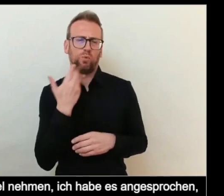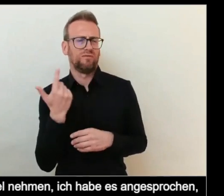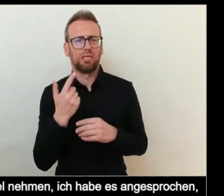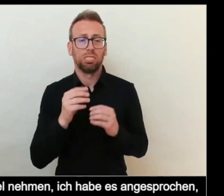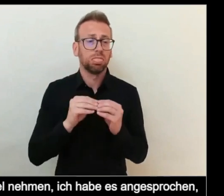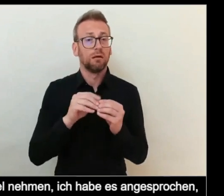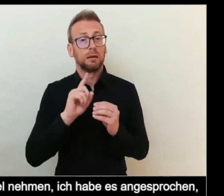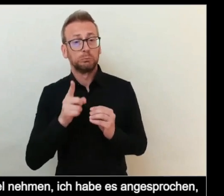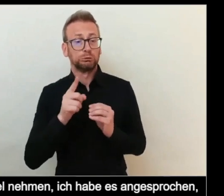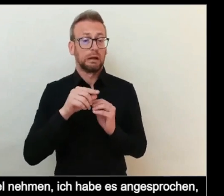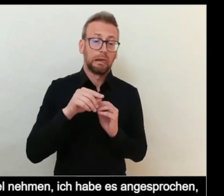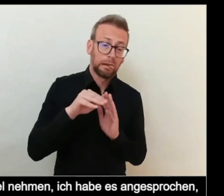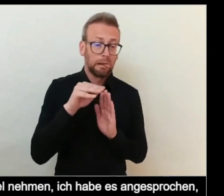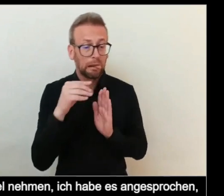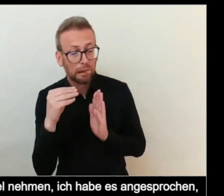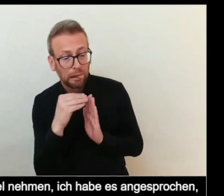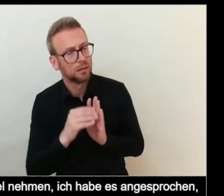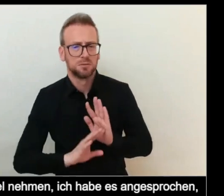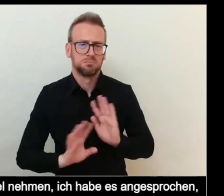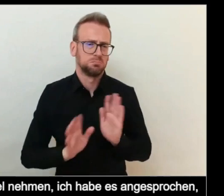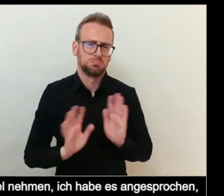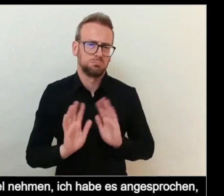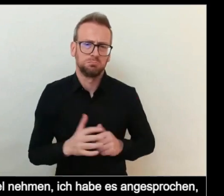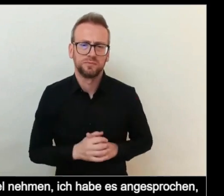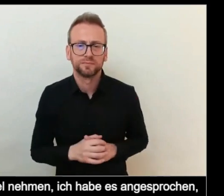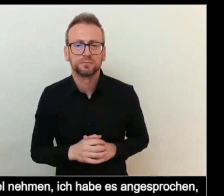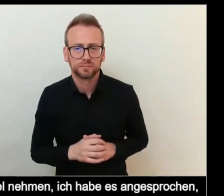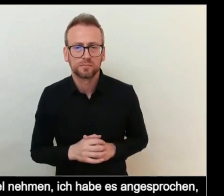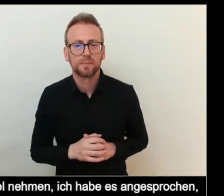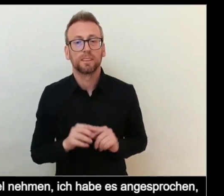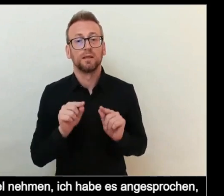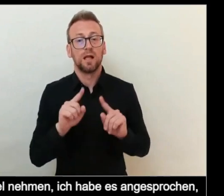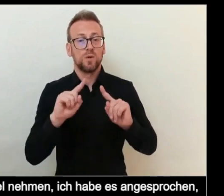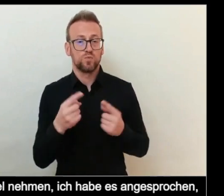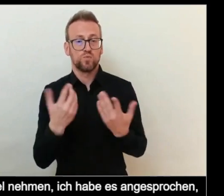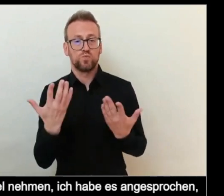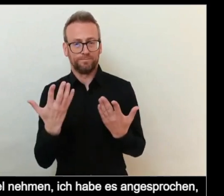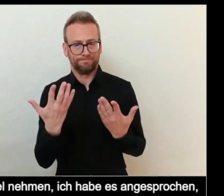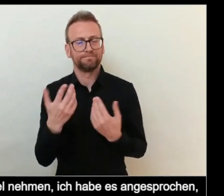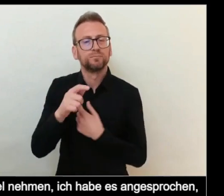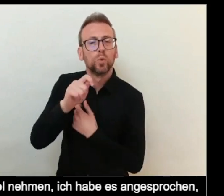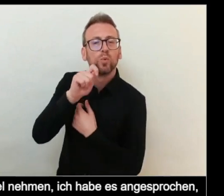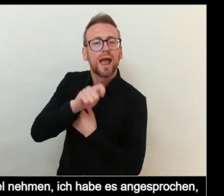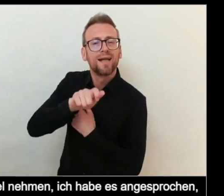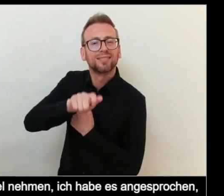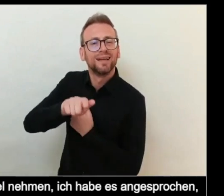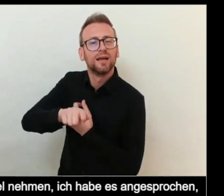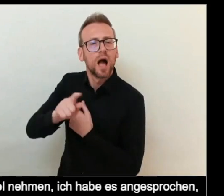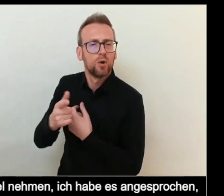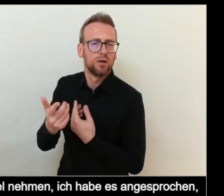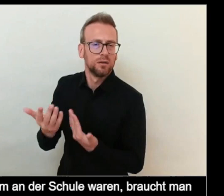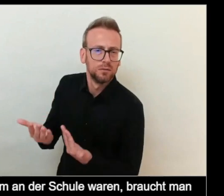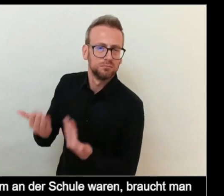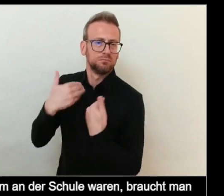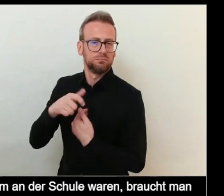die dann? Das sind Dinge, die wir natürlich jetzt durchdiskutieren, wo man sagen kann, auf der einen Seite ist es dann so, dass wir